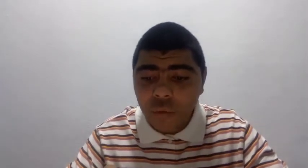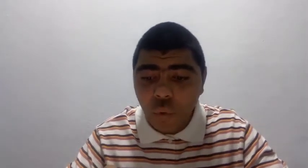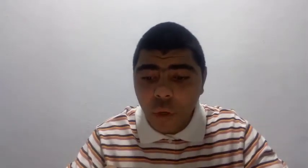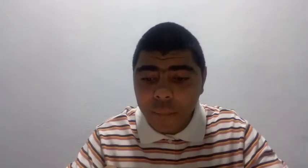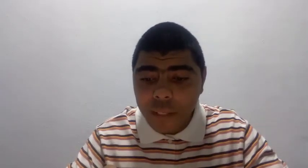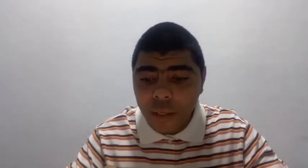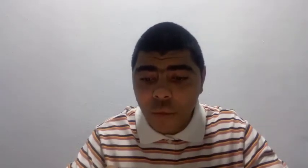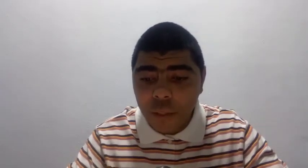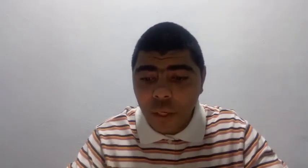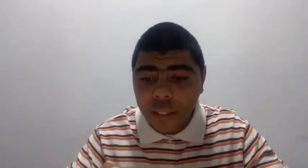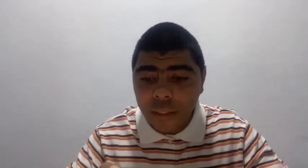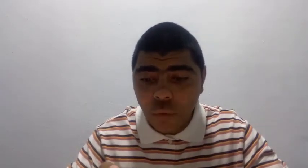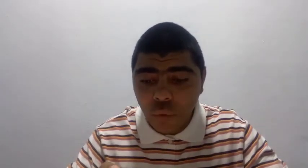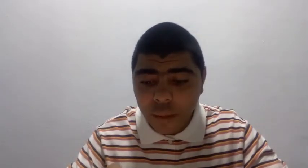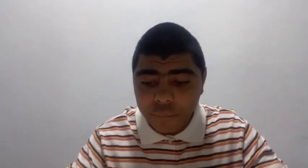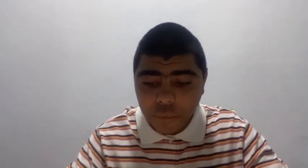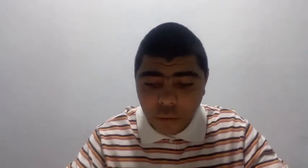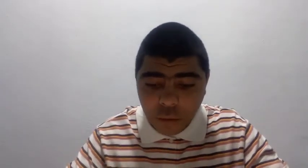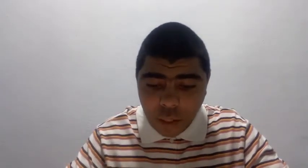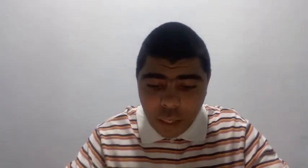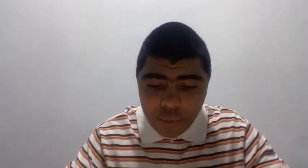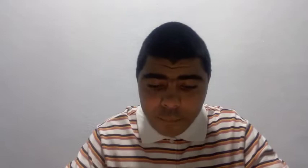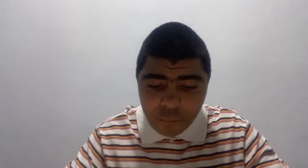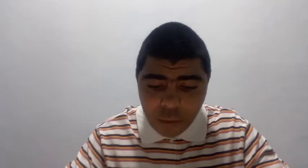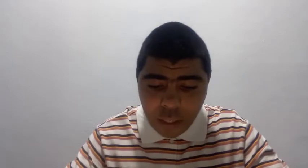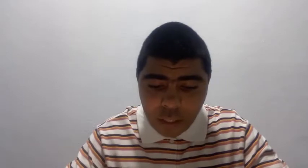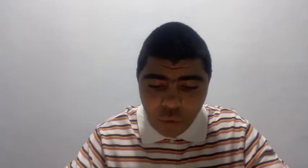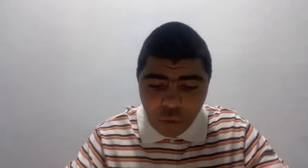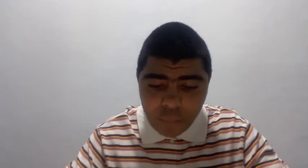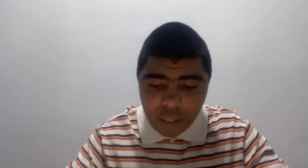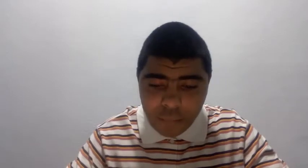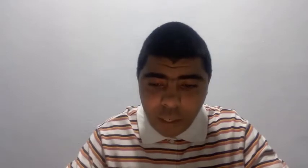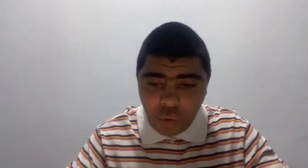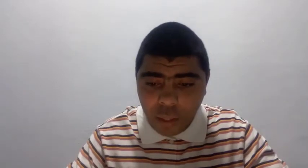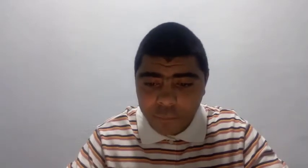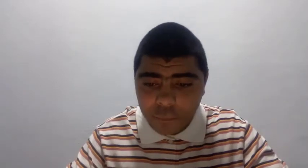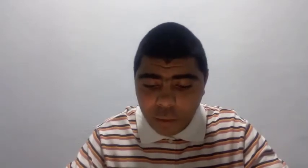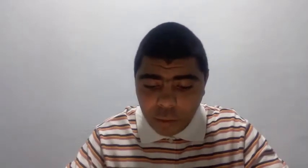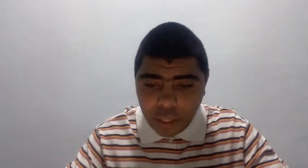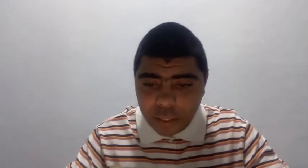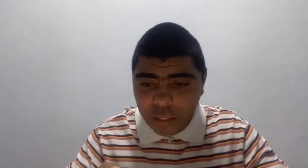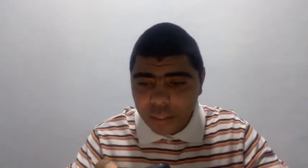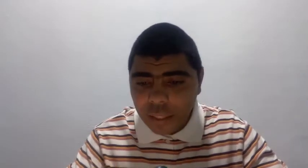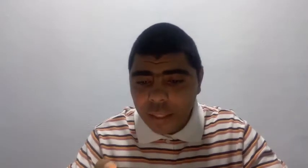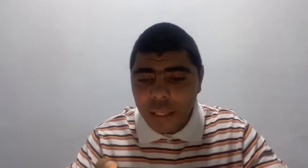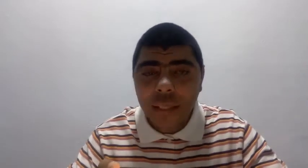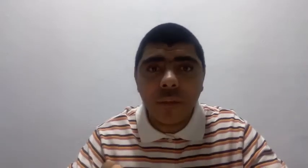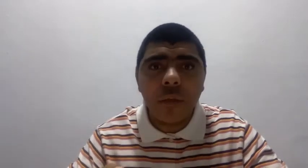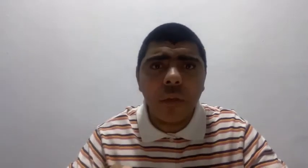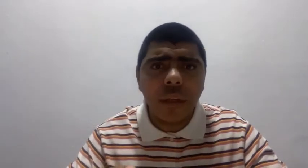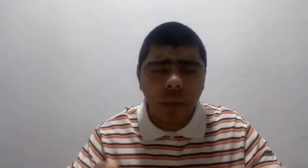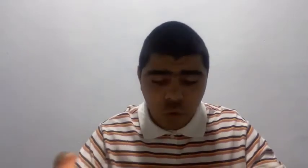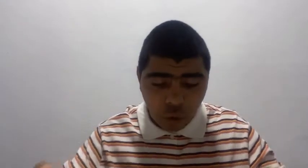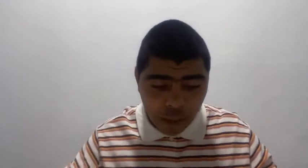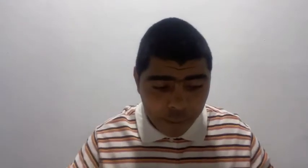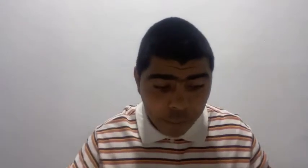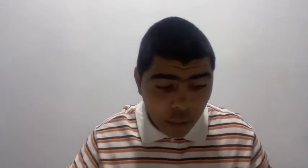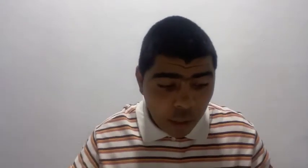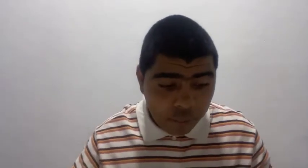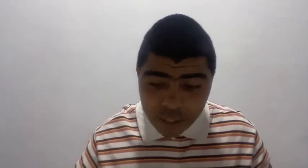Escritura. Vaya conmigo a la Escritura. Amén. Aleluya. Mi alma adora al Rey de Reyes, Señor de Señores. Amén.